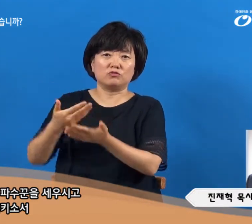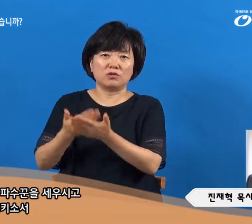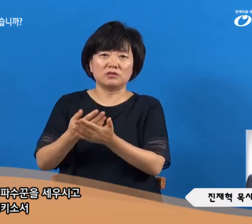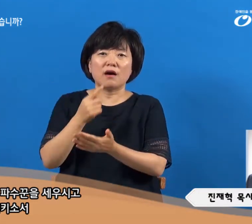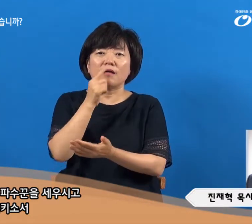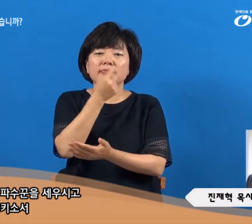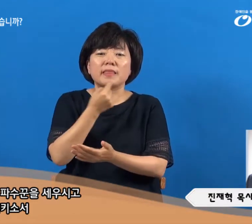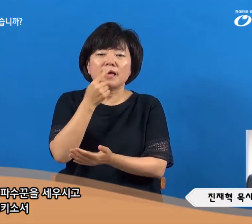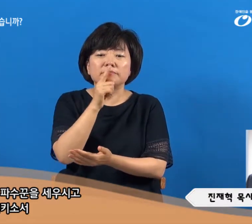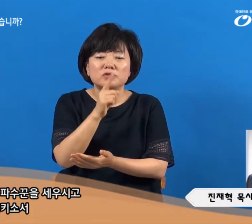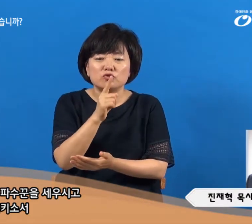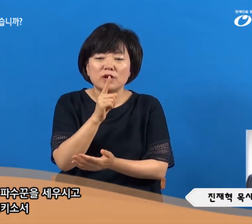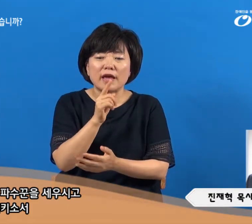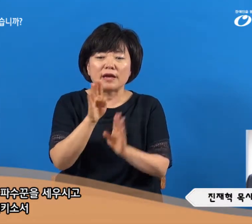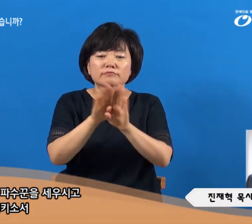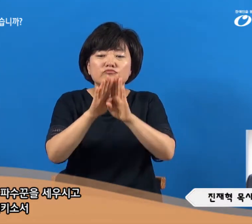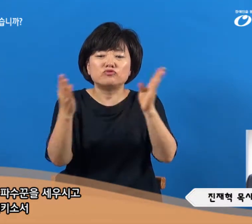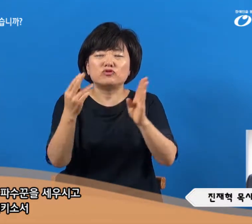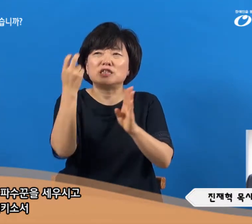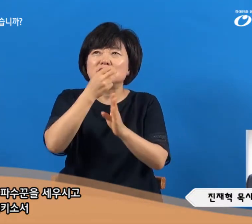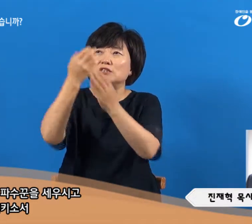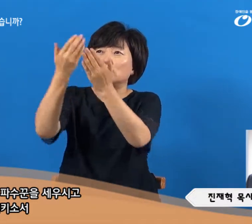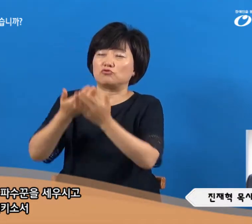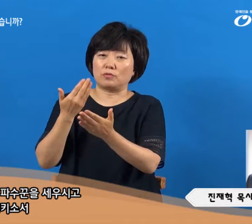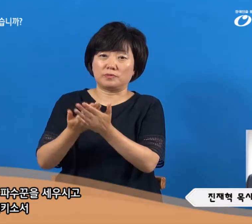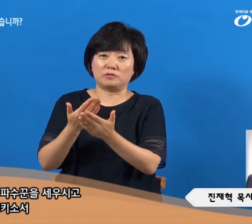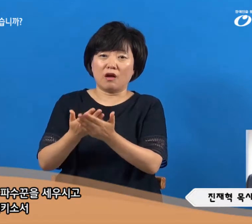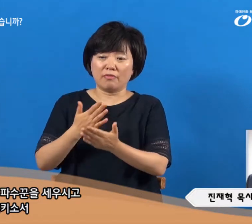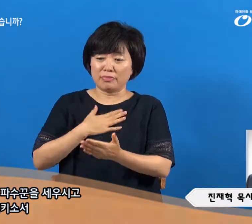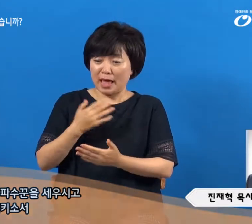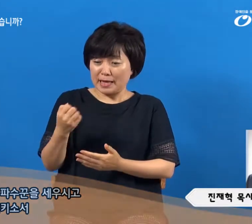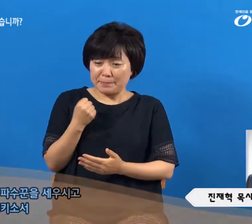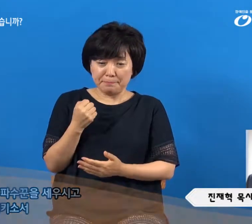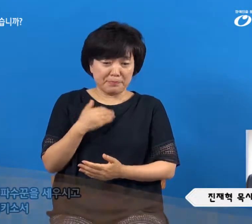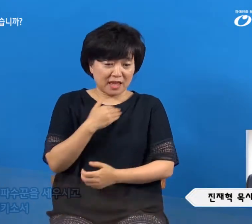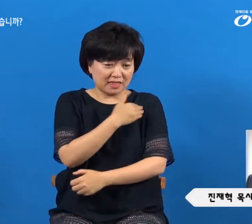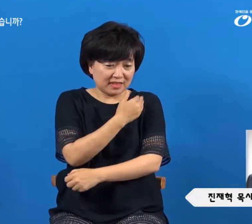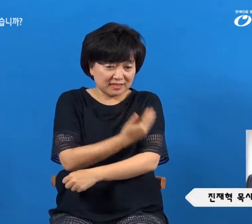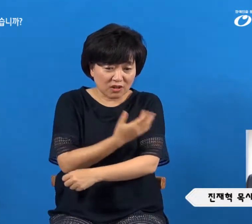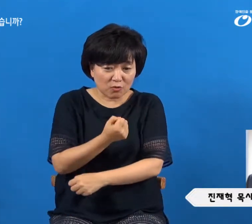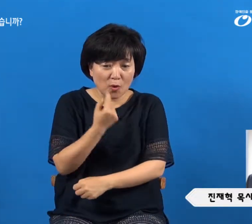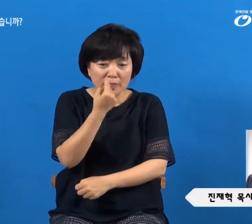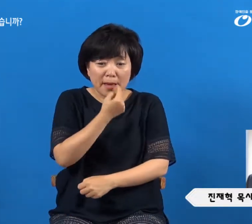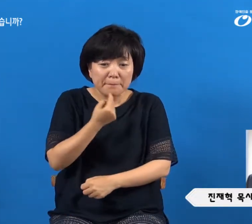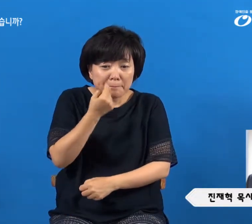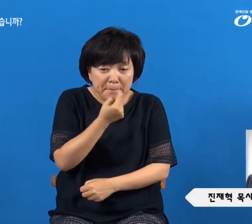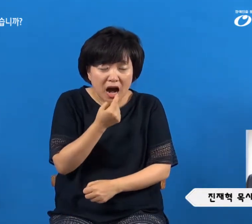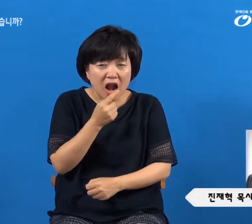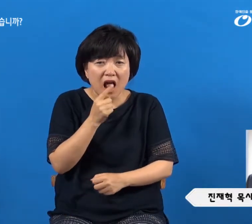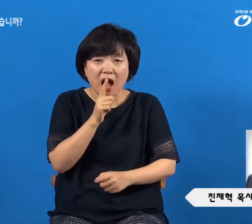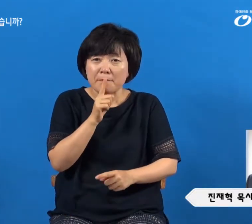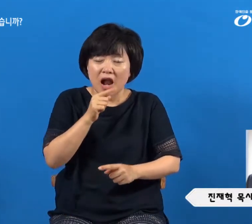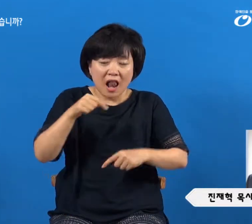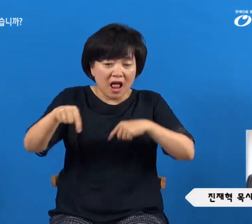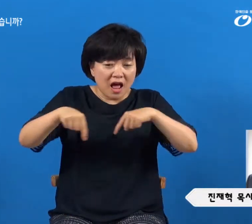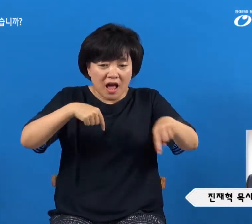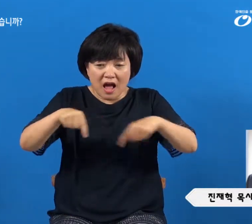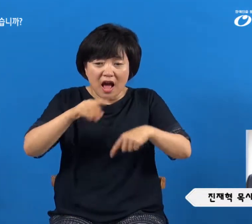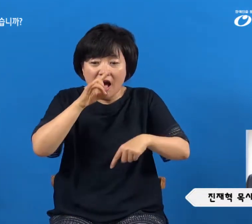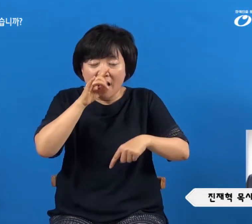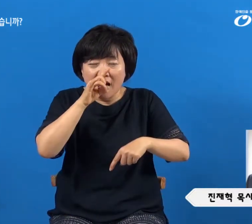입술의 문을 지키소서. 내 힘으로, 내 능력으로 내 혀를 컨트롤할 수가